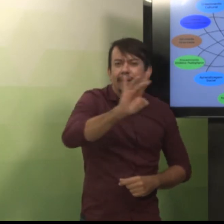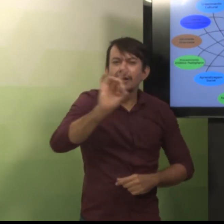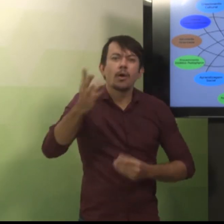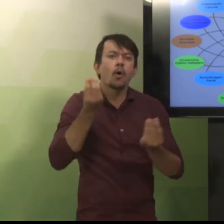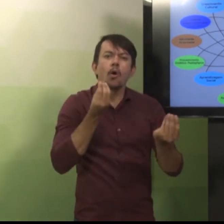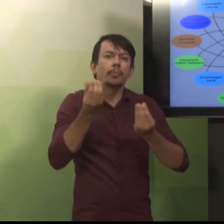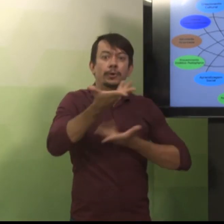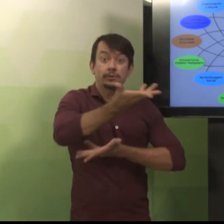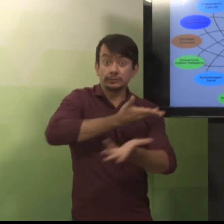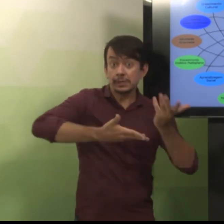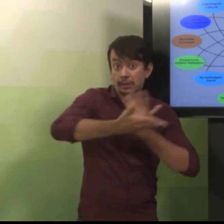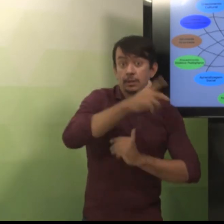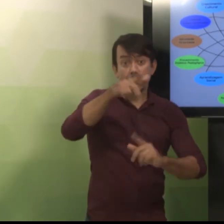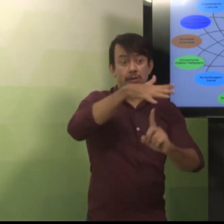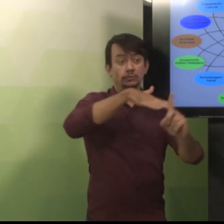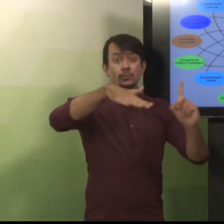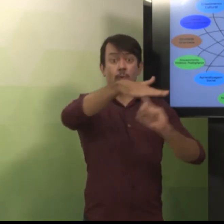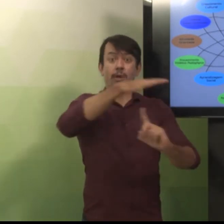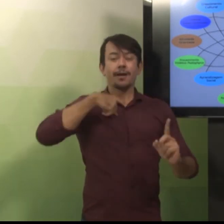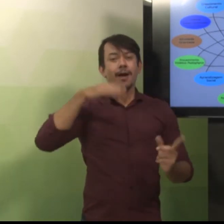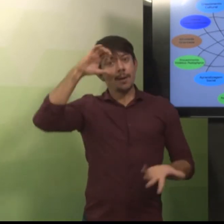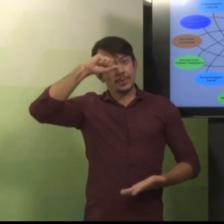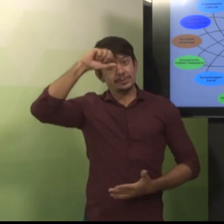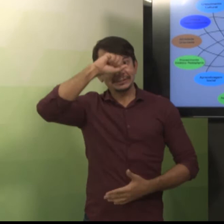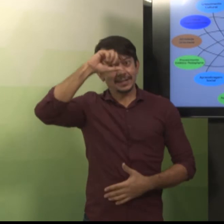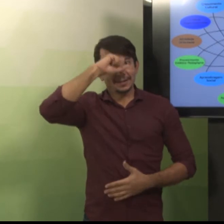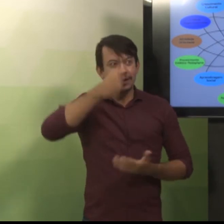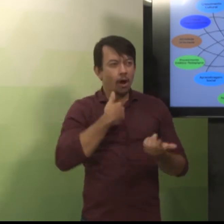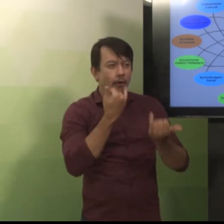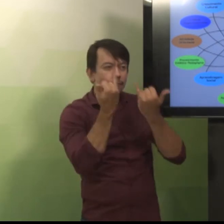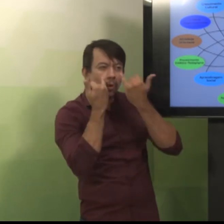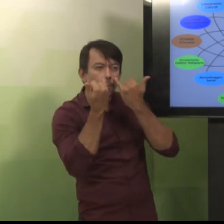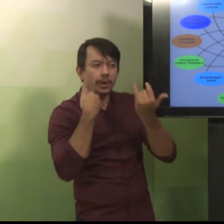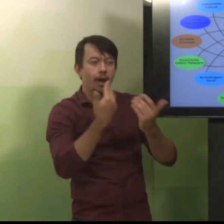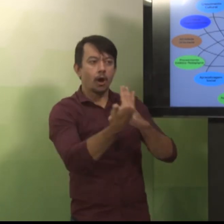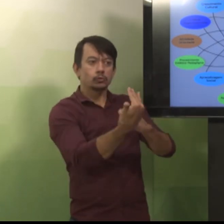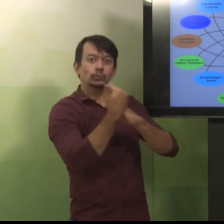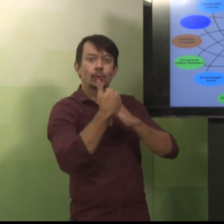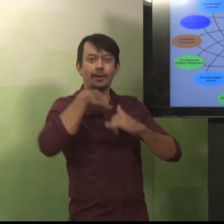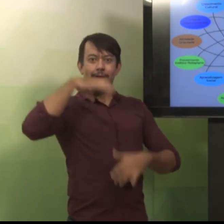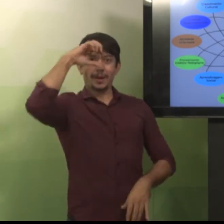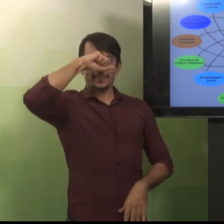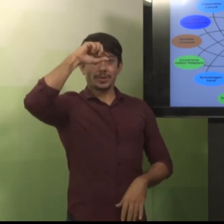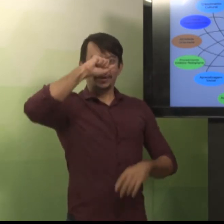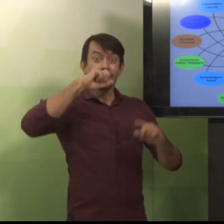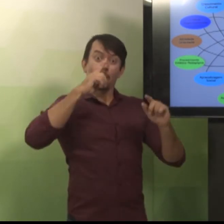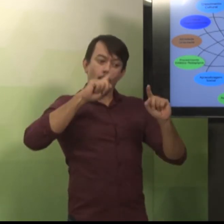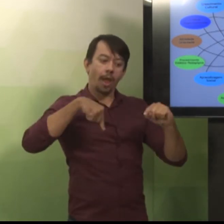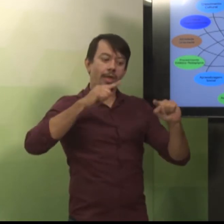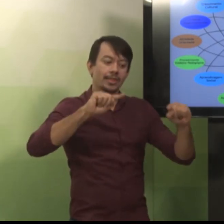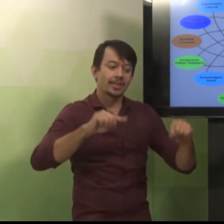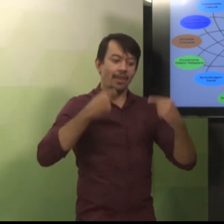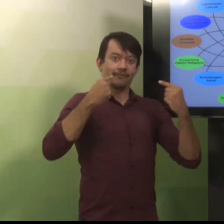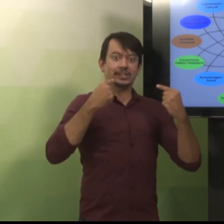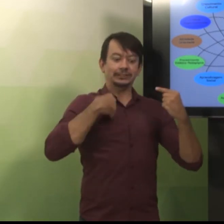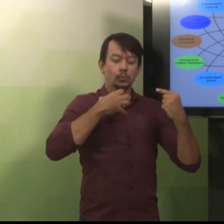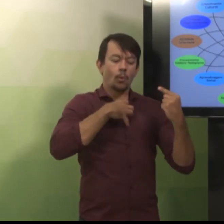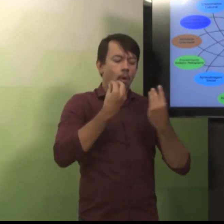culturas diferentes. Então, é nesse espaço que será proporcionado um desenvolvimento,